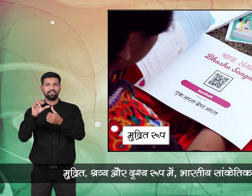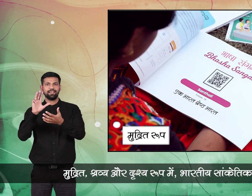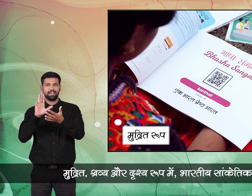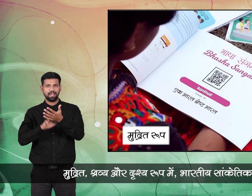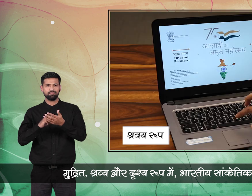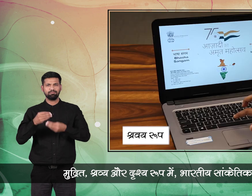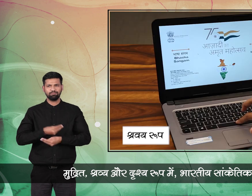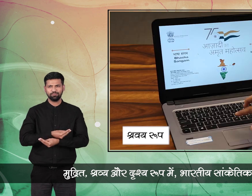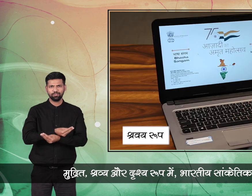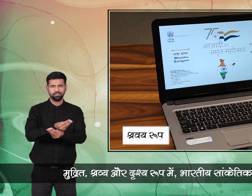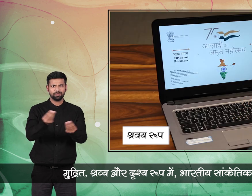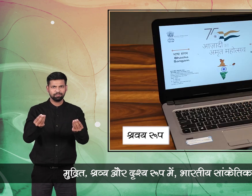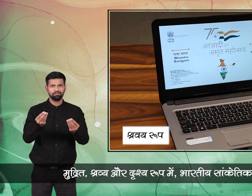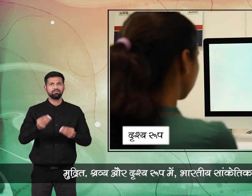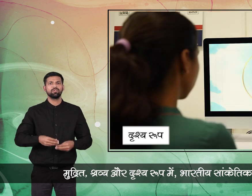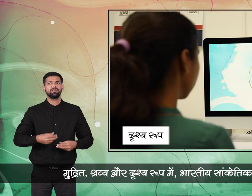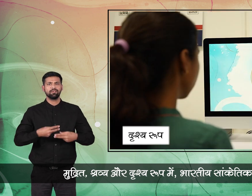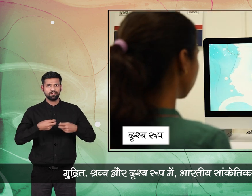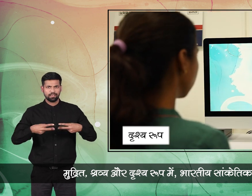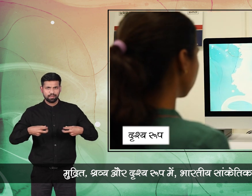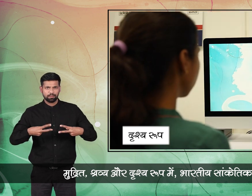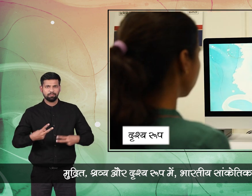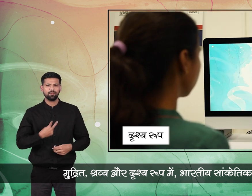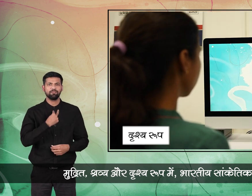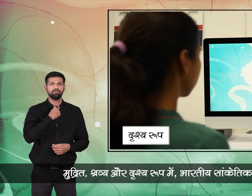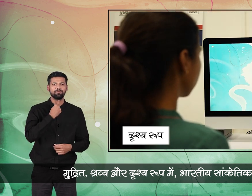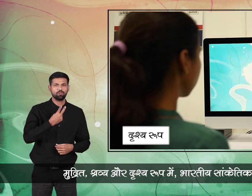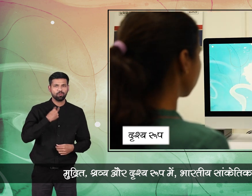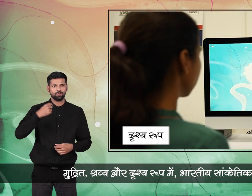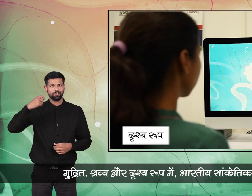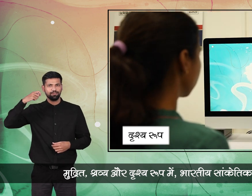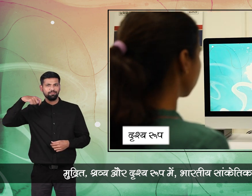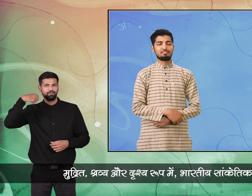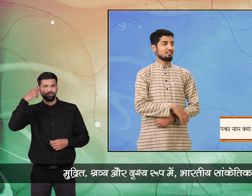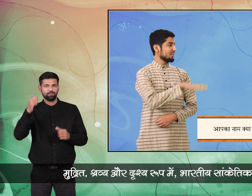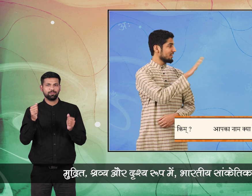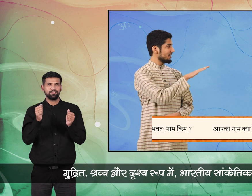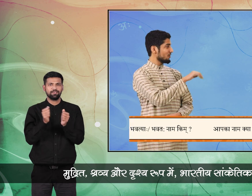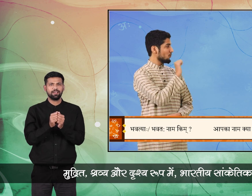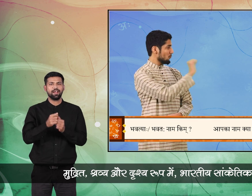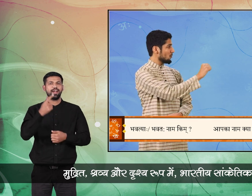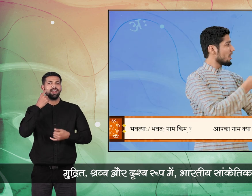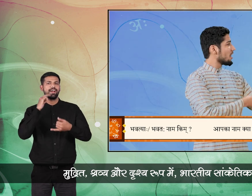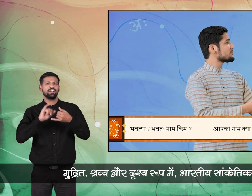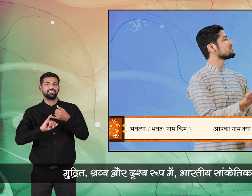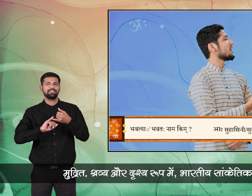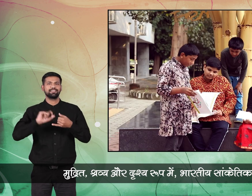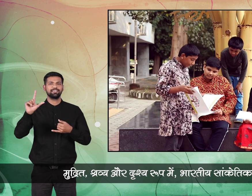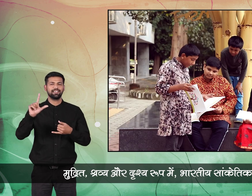मुद्रित, श्रव्य और दृश्य रूप में भारतीय सांकेतिक भाषा के साथ। भवत्याः नाम किम्?